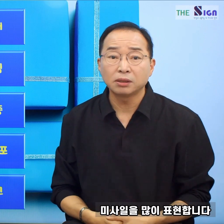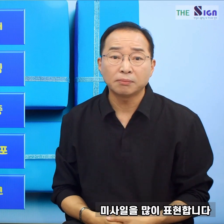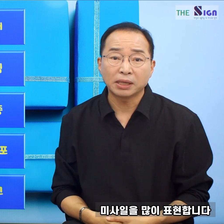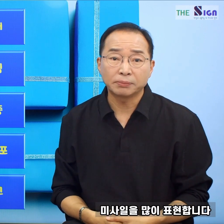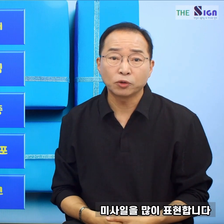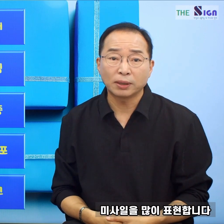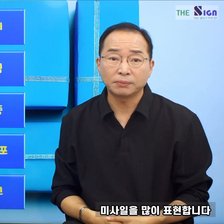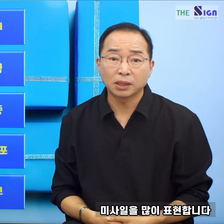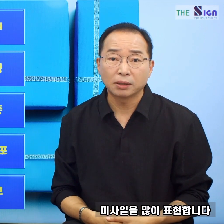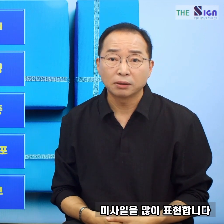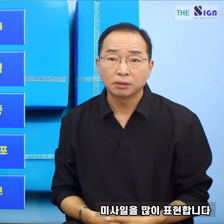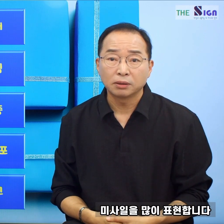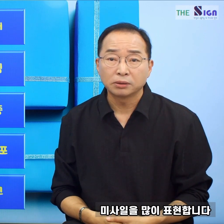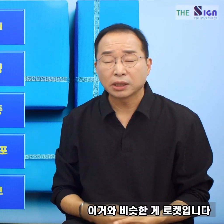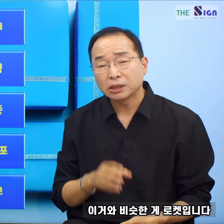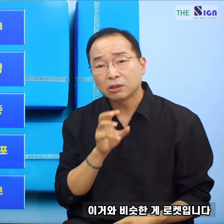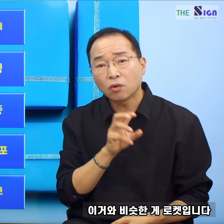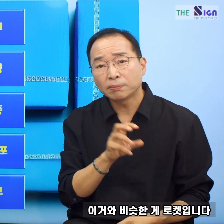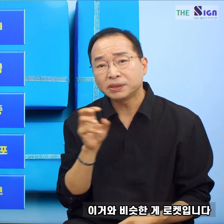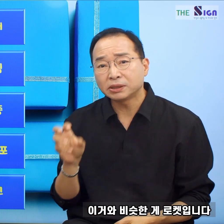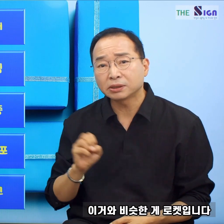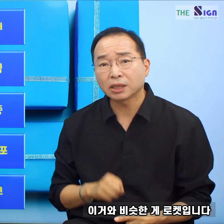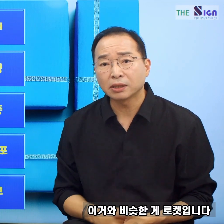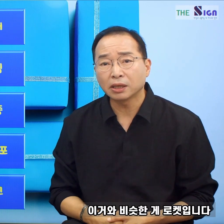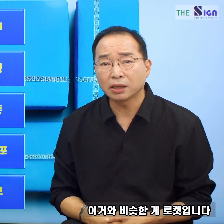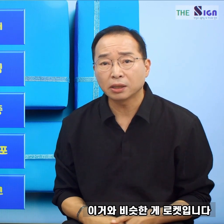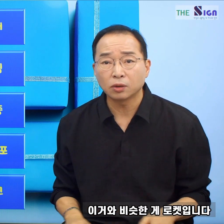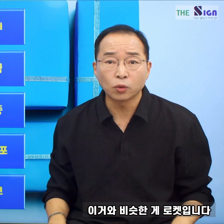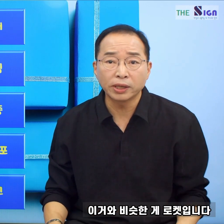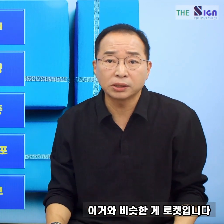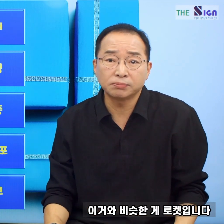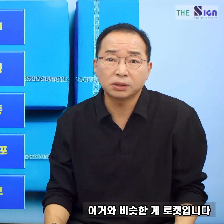많이 표현합니다. 자 이거와 비슷한 게 로켓입니다.